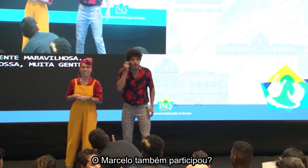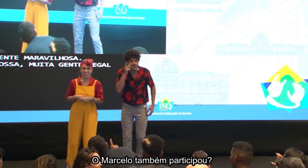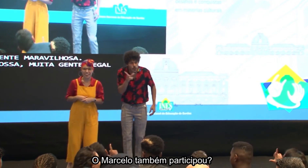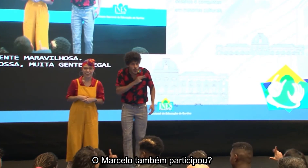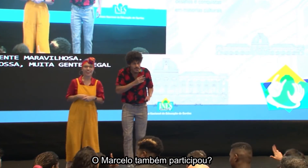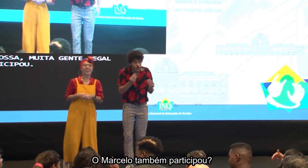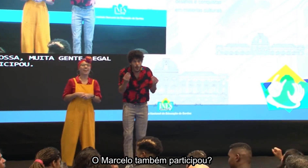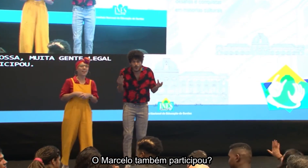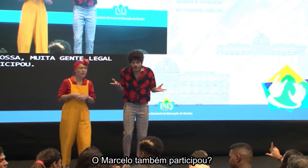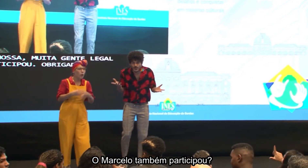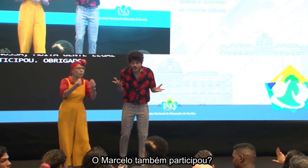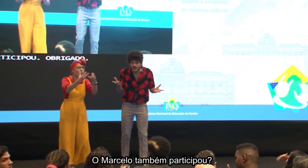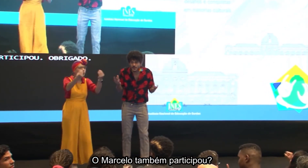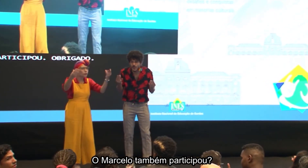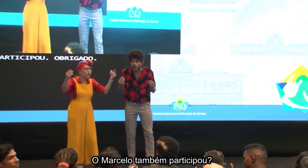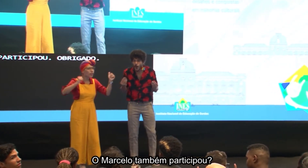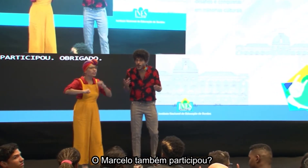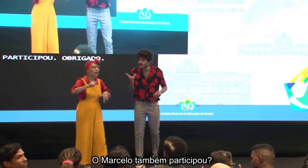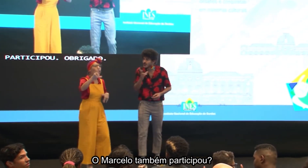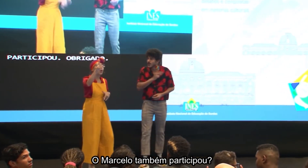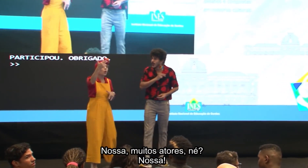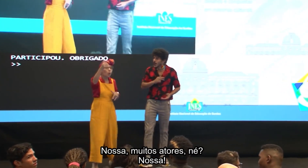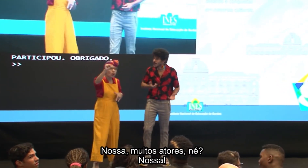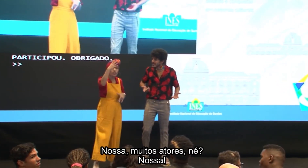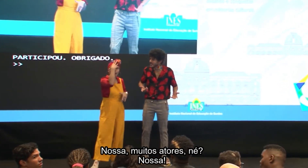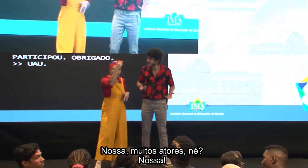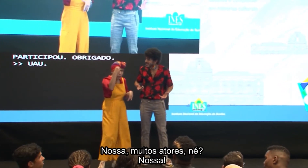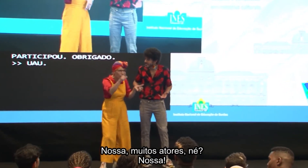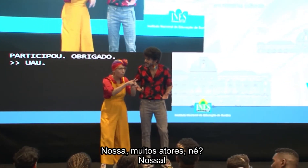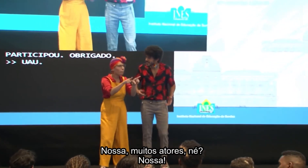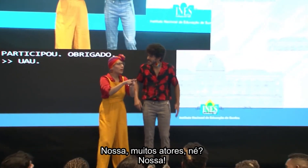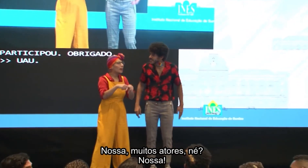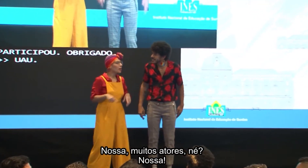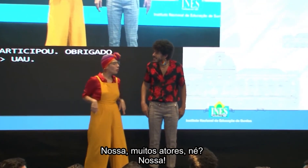O Marcelo também participou? Nossa, muitos atores, né?